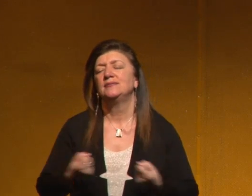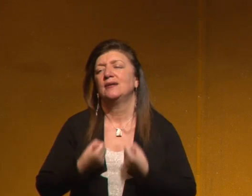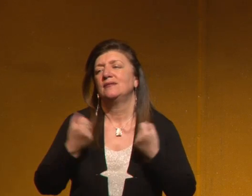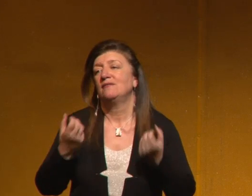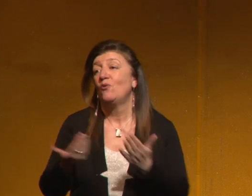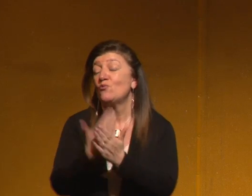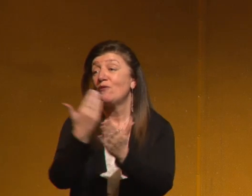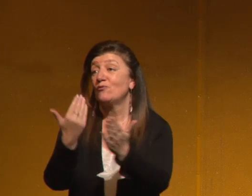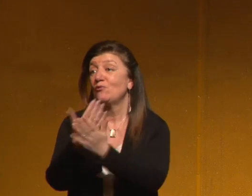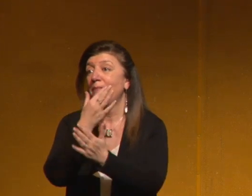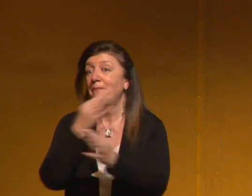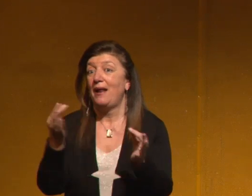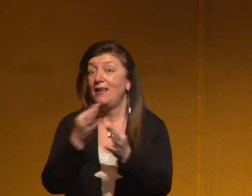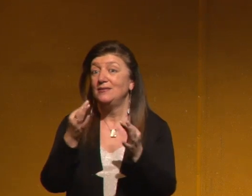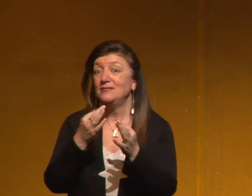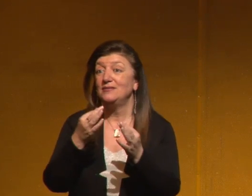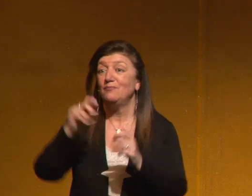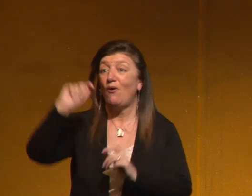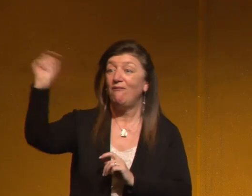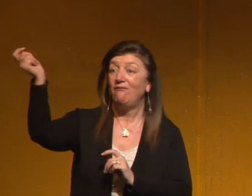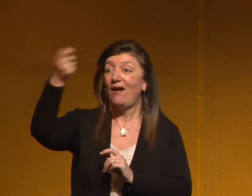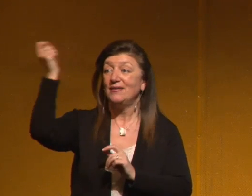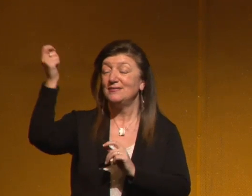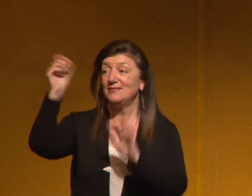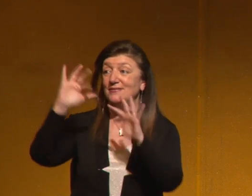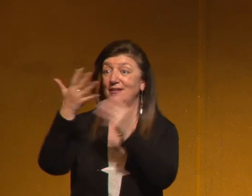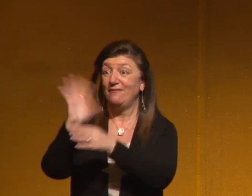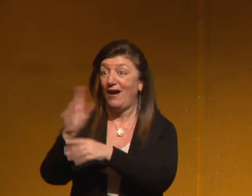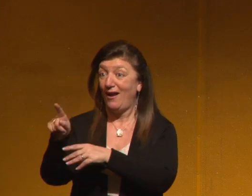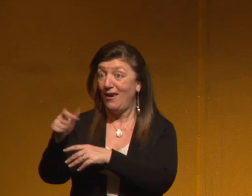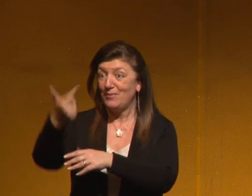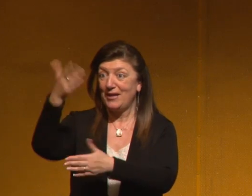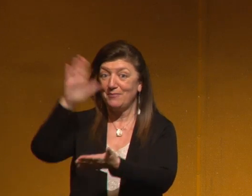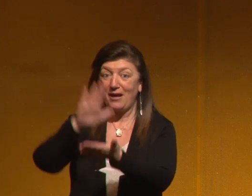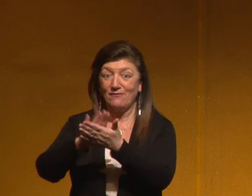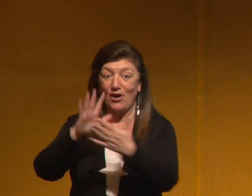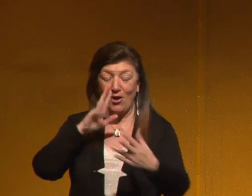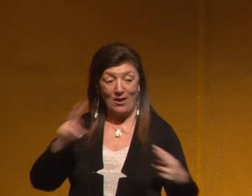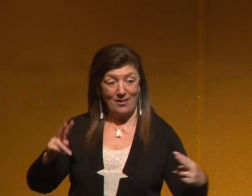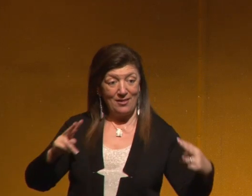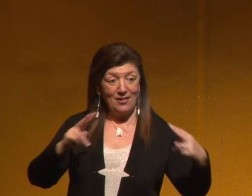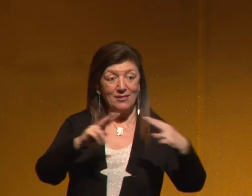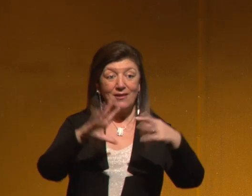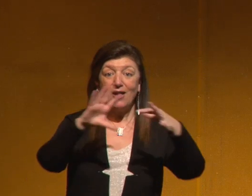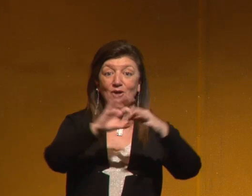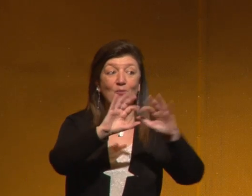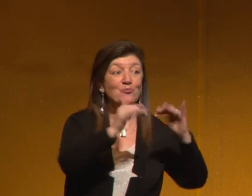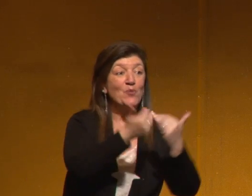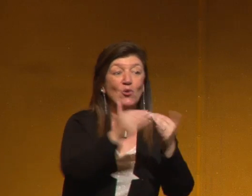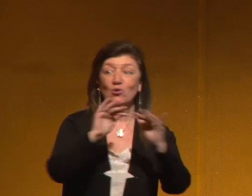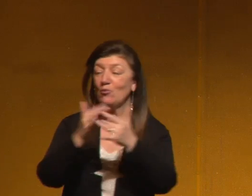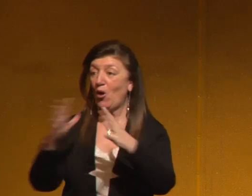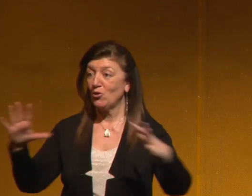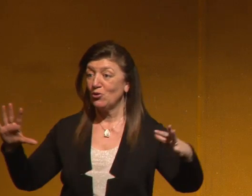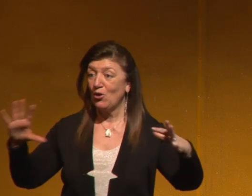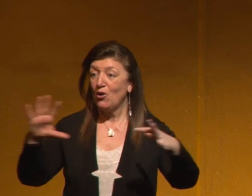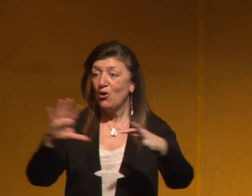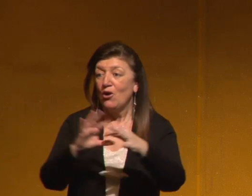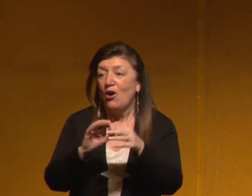sui festival la prima volta mette la rete far incontrare una quantità enorme di